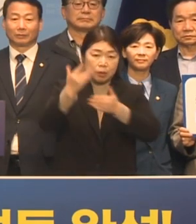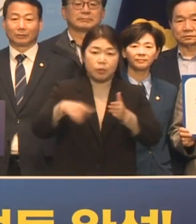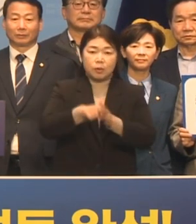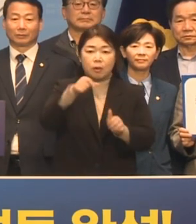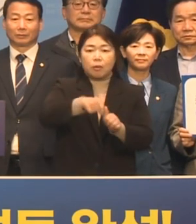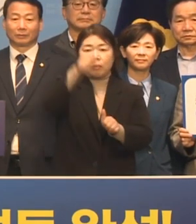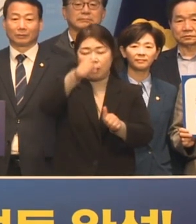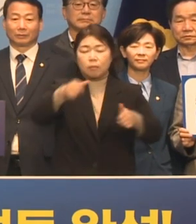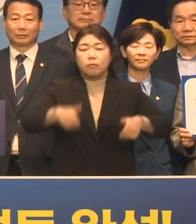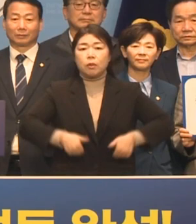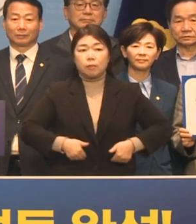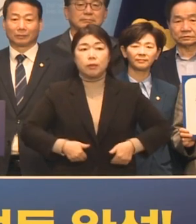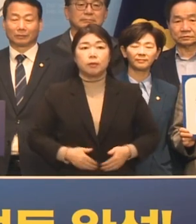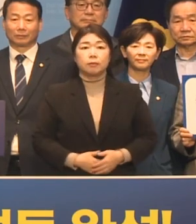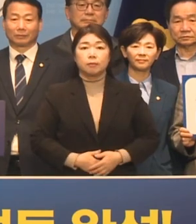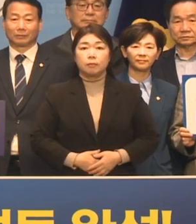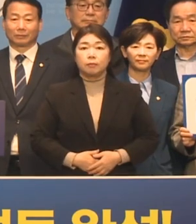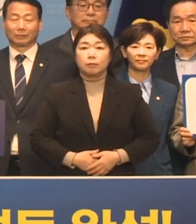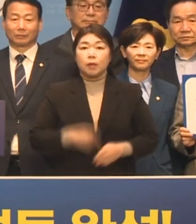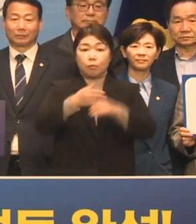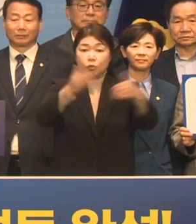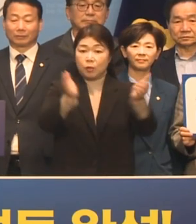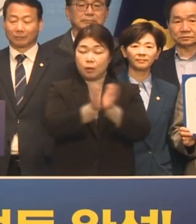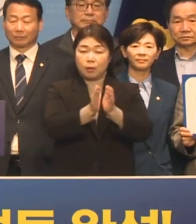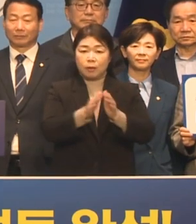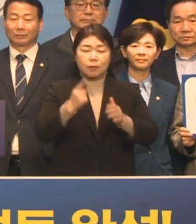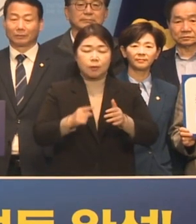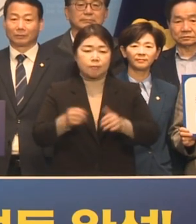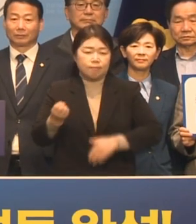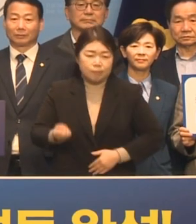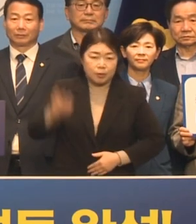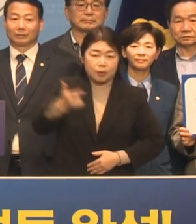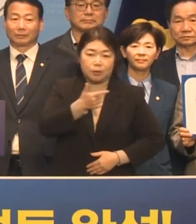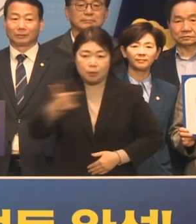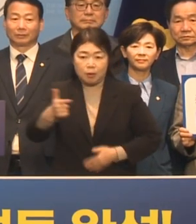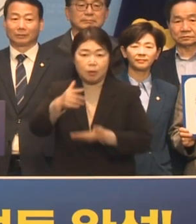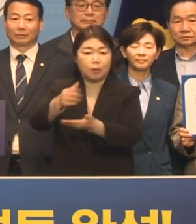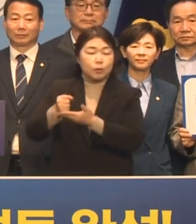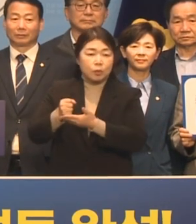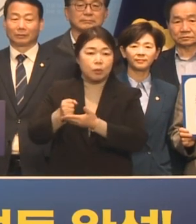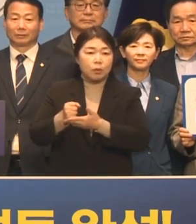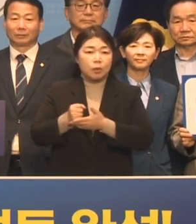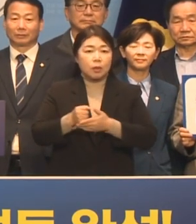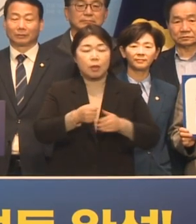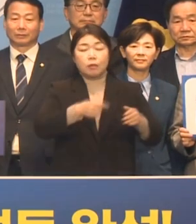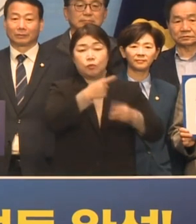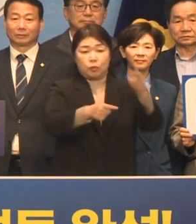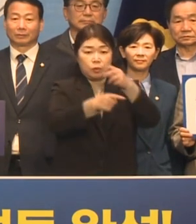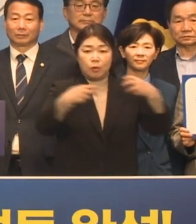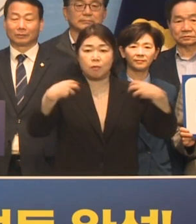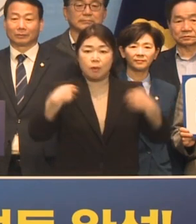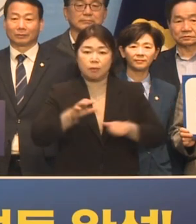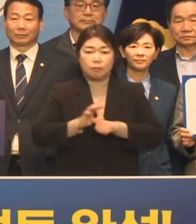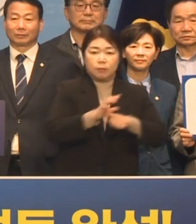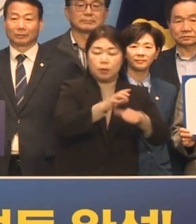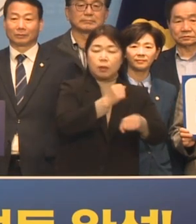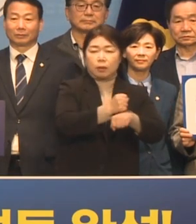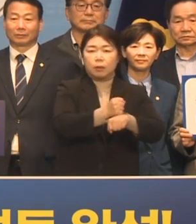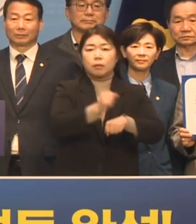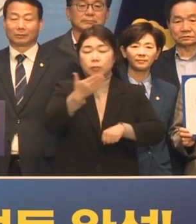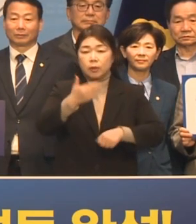선택이 필요합니다. 더불어민주당의 압도적인 승리로 폭주하는 윤석열 정권의 제동을 걸어야